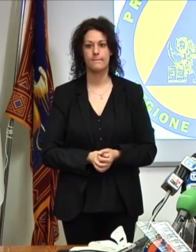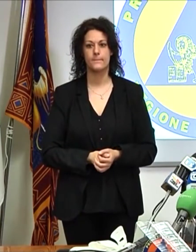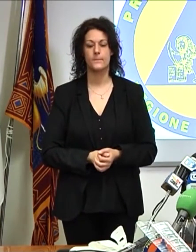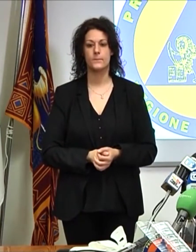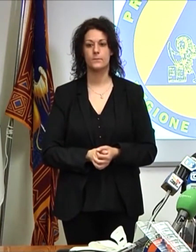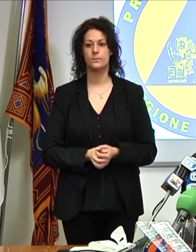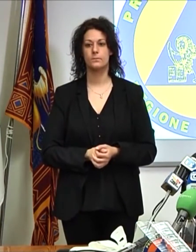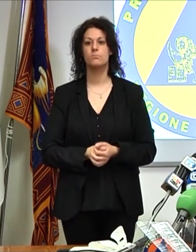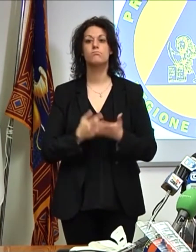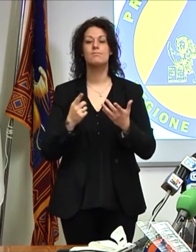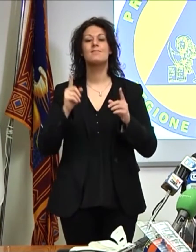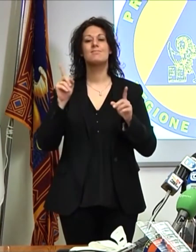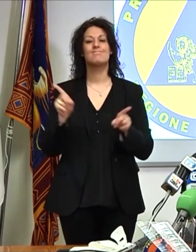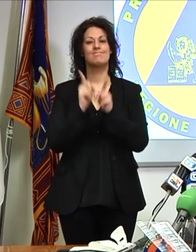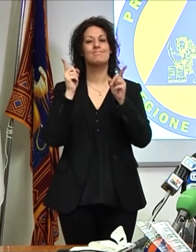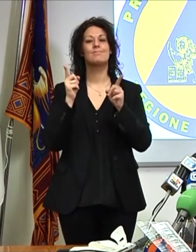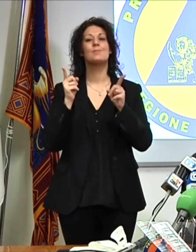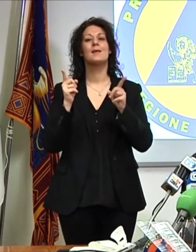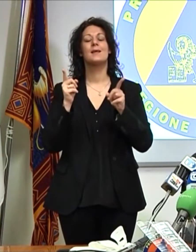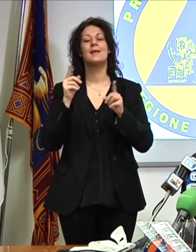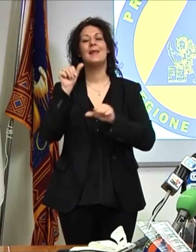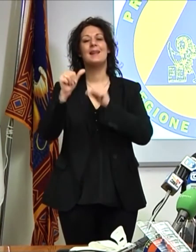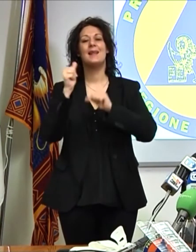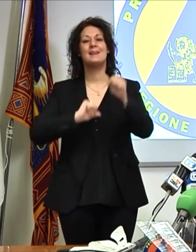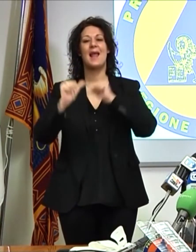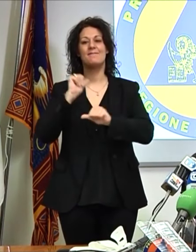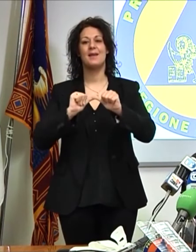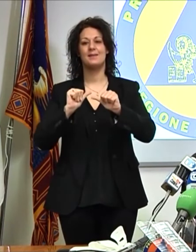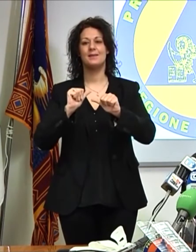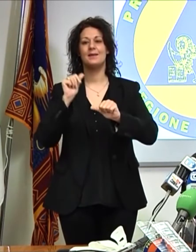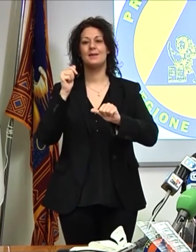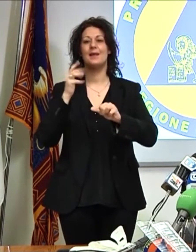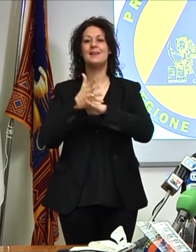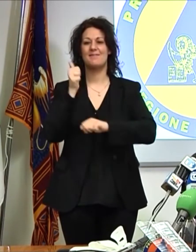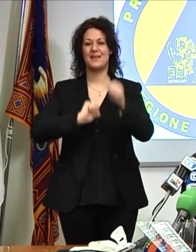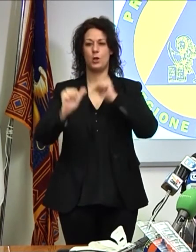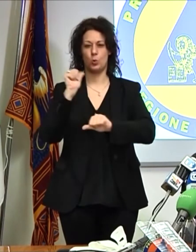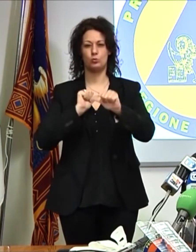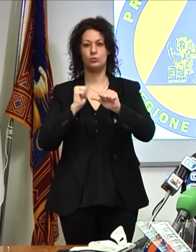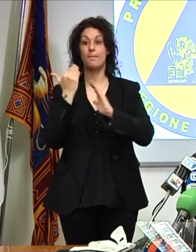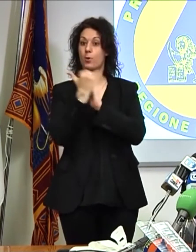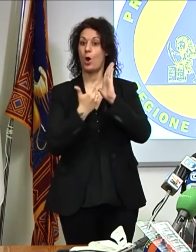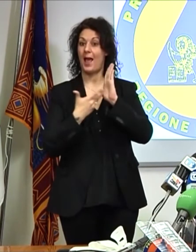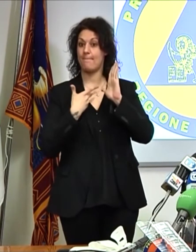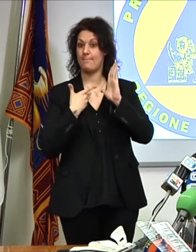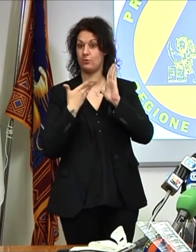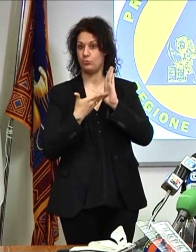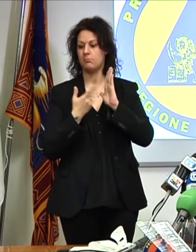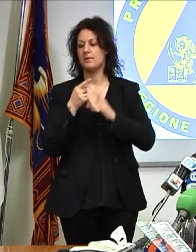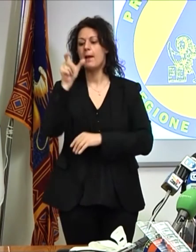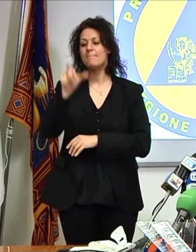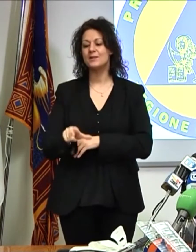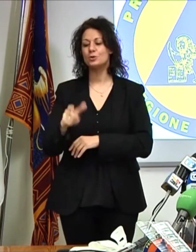interventi chirurgici programmati. Gli interventi che sono programmati, chiaramente la persona che ha un intervento chirurgico